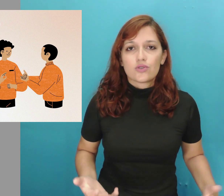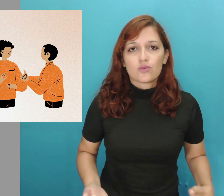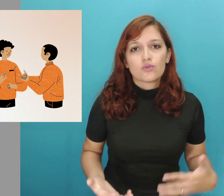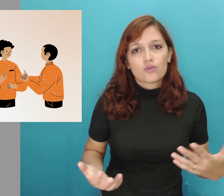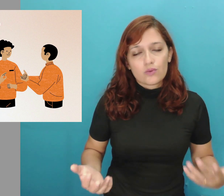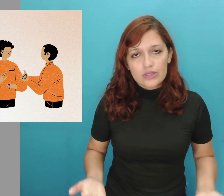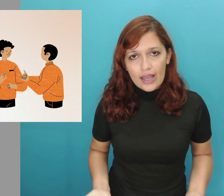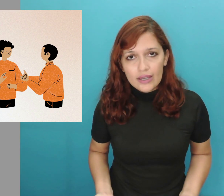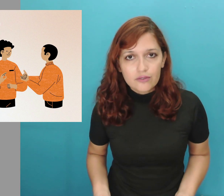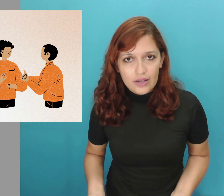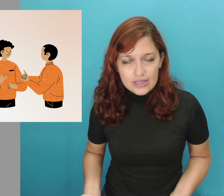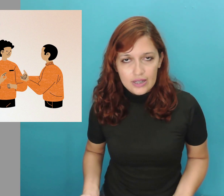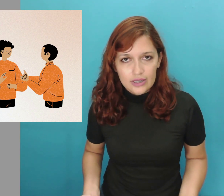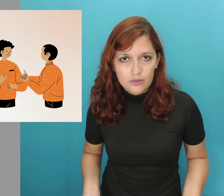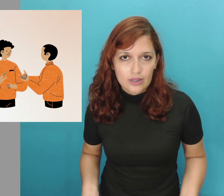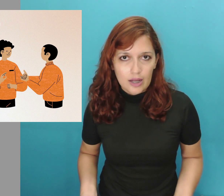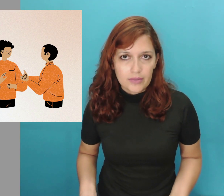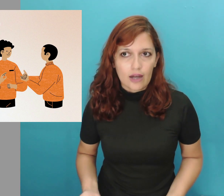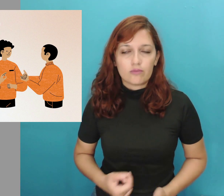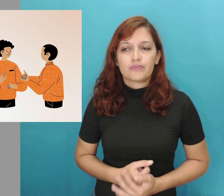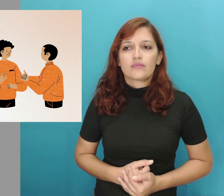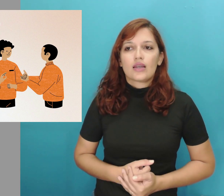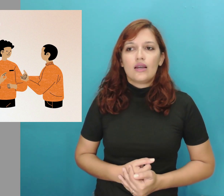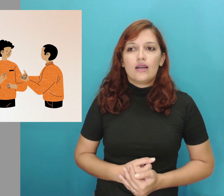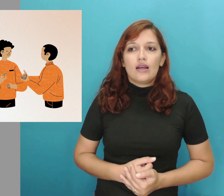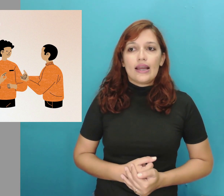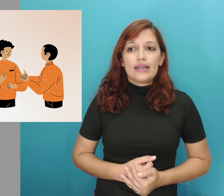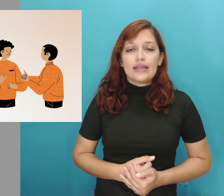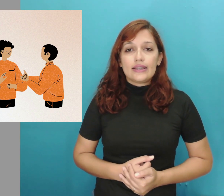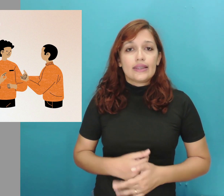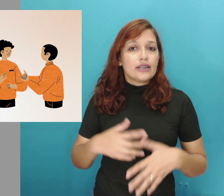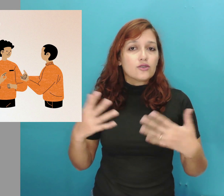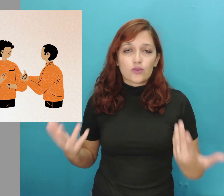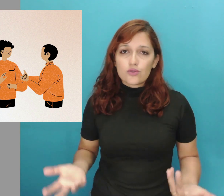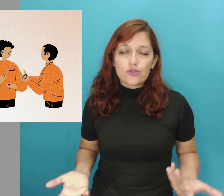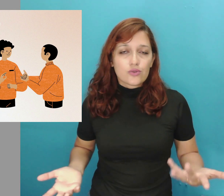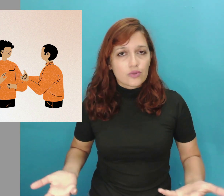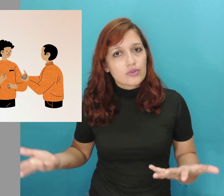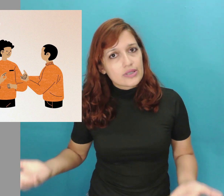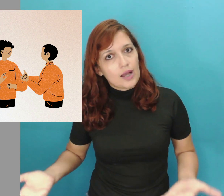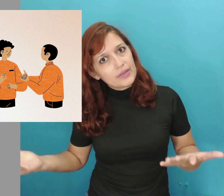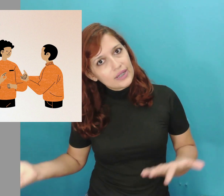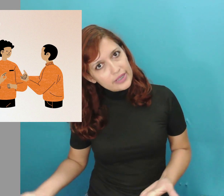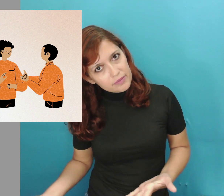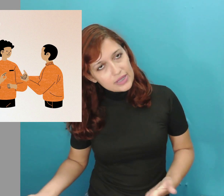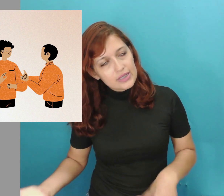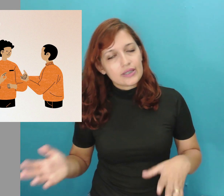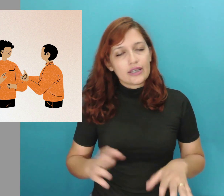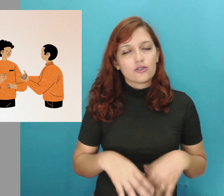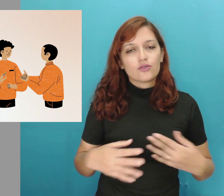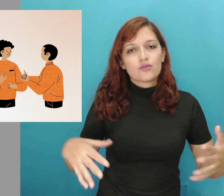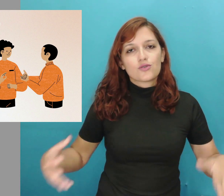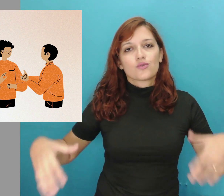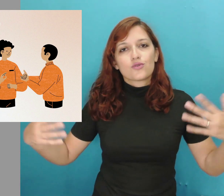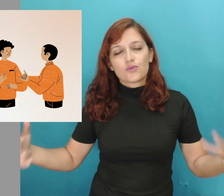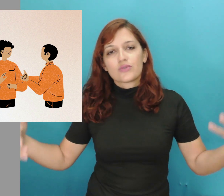surdos conseguem fazer leitura labial. E nem todos os surdos sabem Libras e nem todos os surdos usam